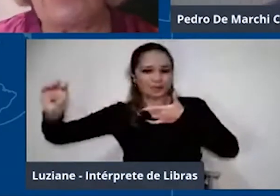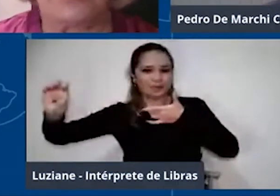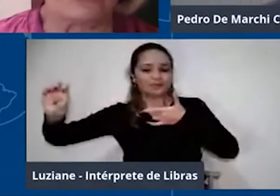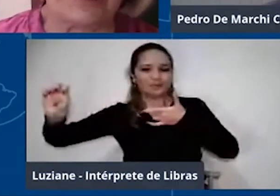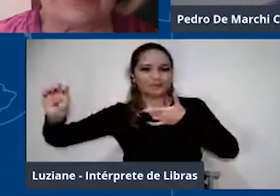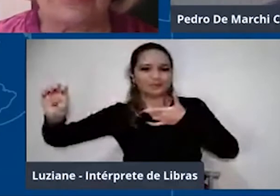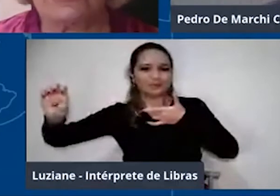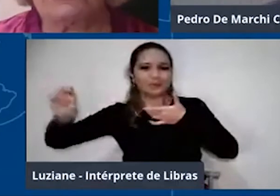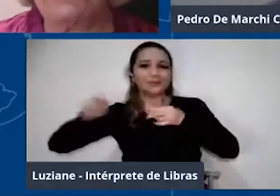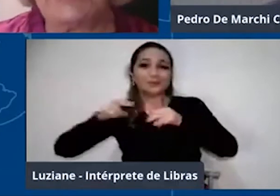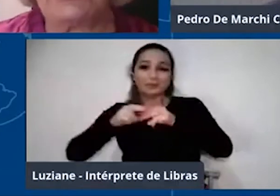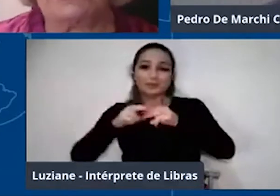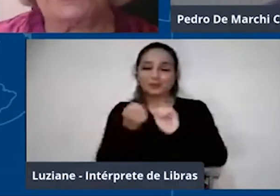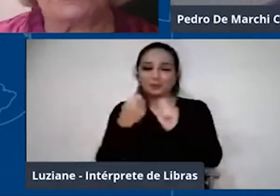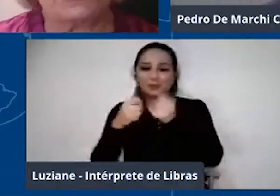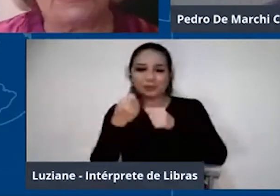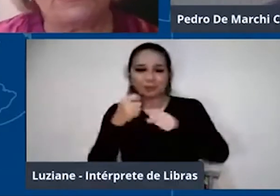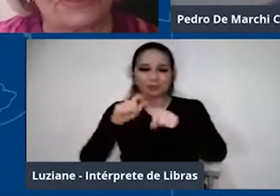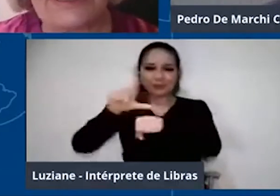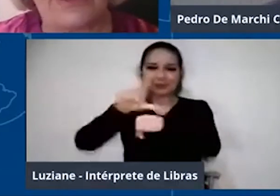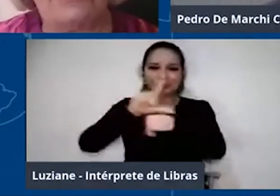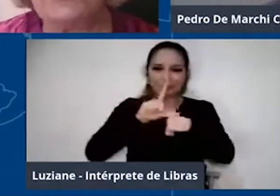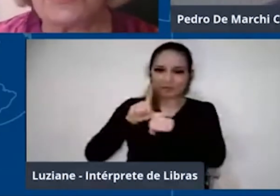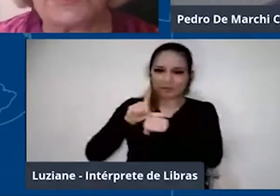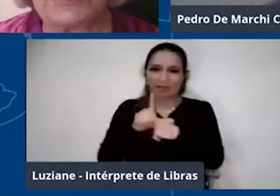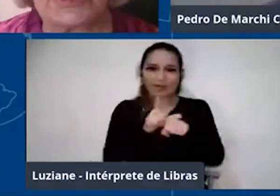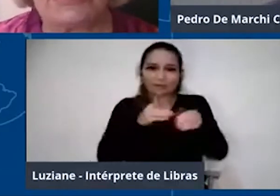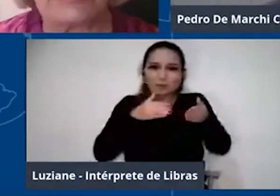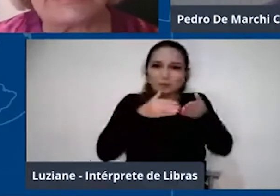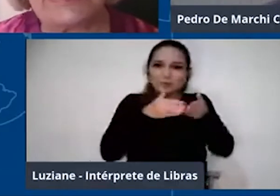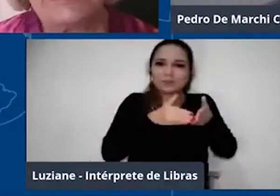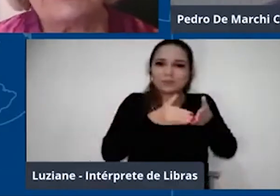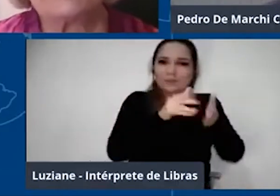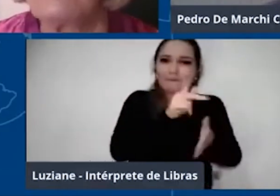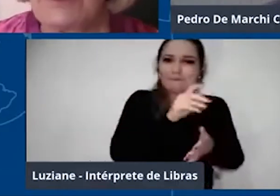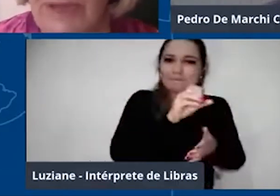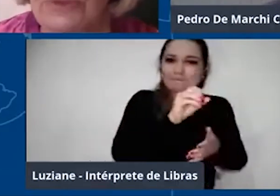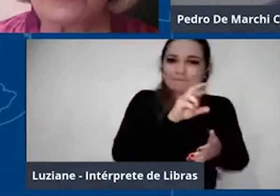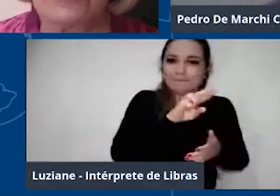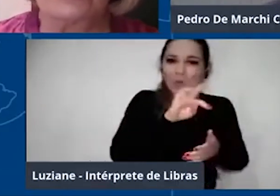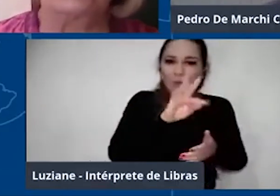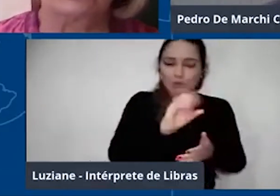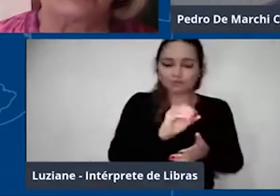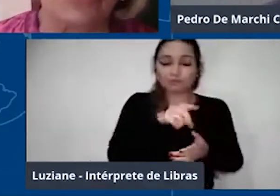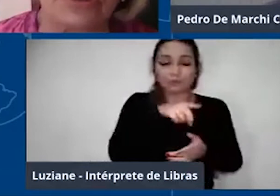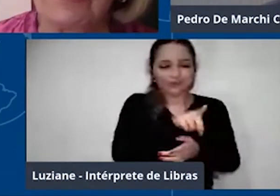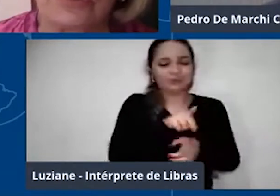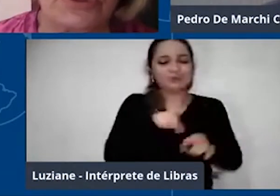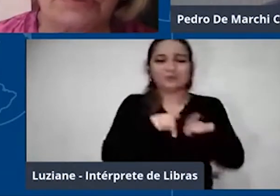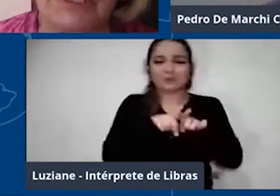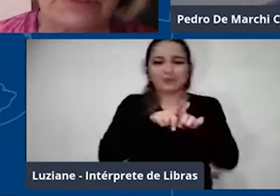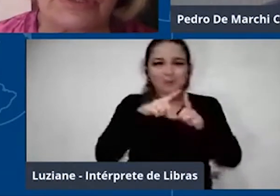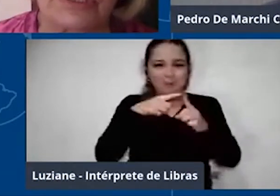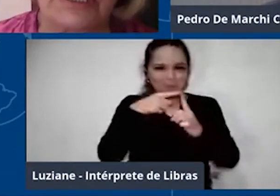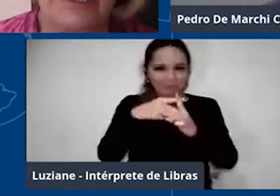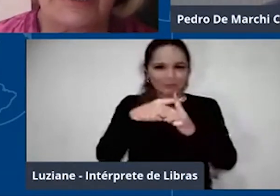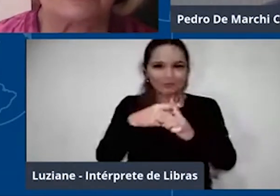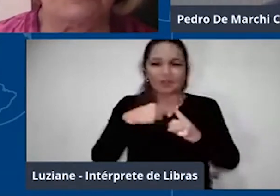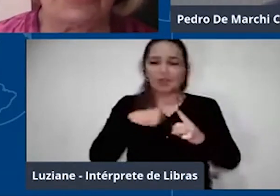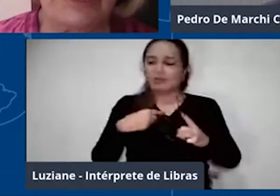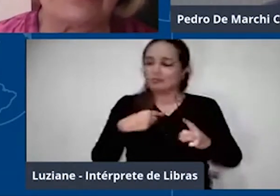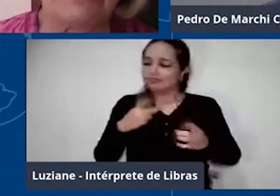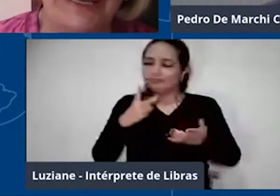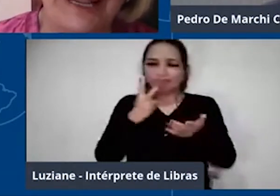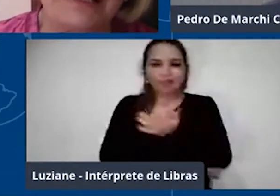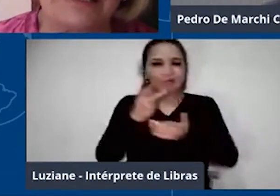e do comércio ali, do movimento do Porto. Isso é um sinal muito positivo, quer dizer, sempre há uma luz no fim do túnel. Eu sou uma pessoa otimista, eu acho que